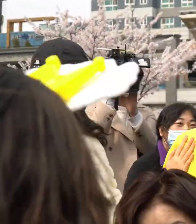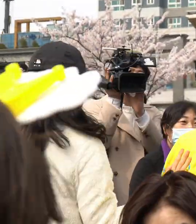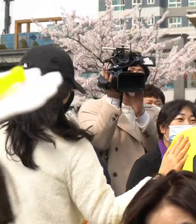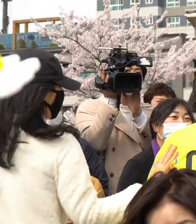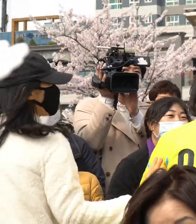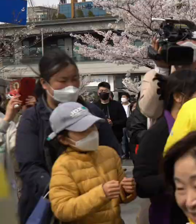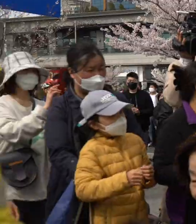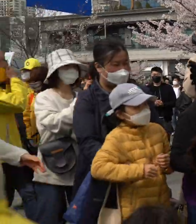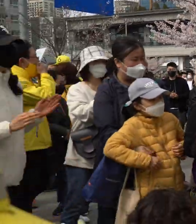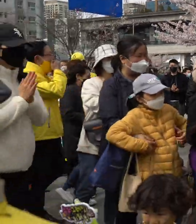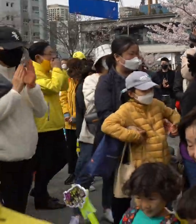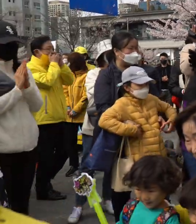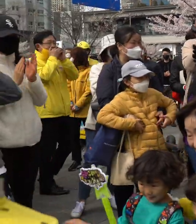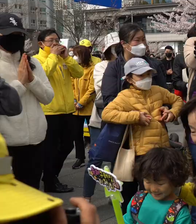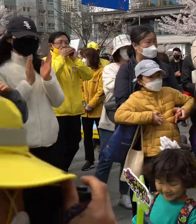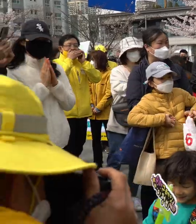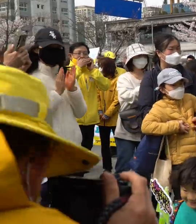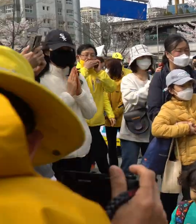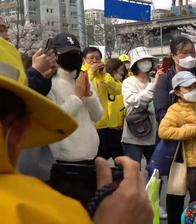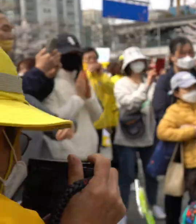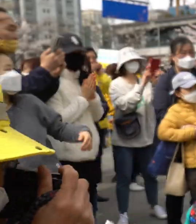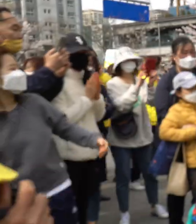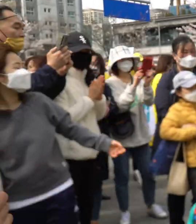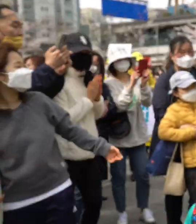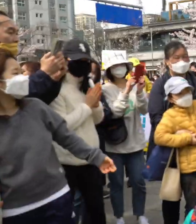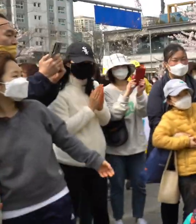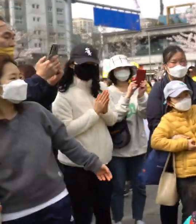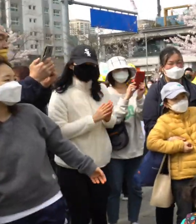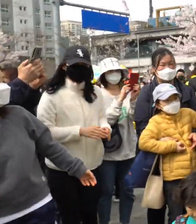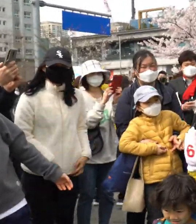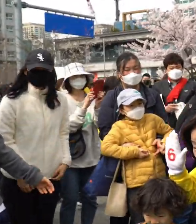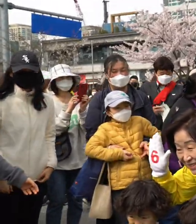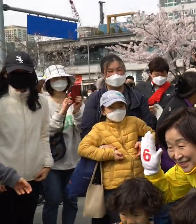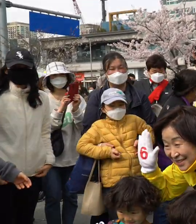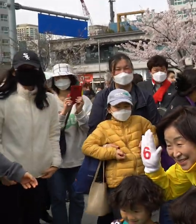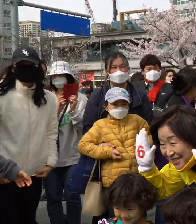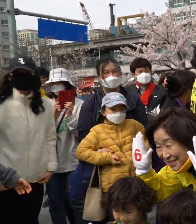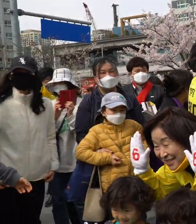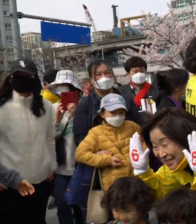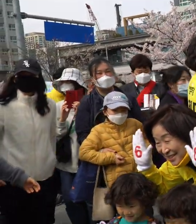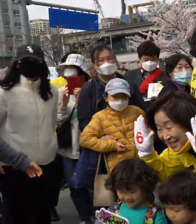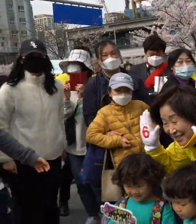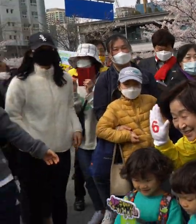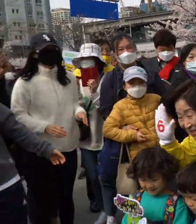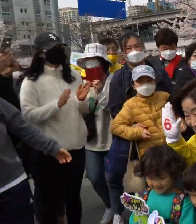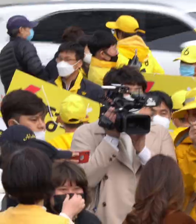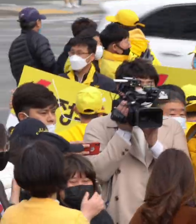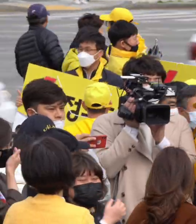대표님.